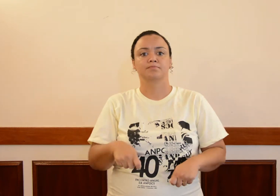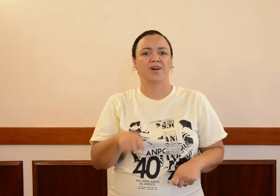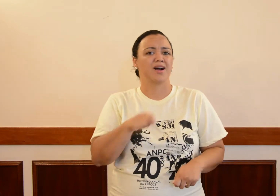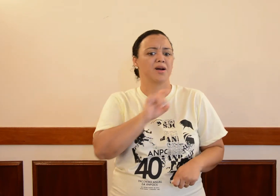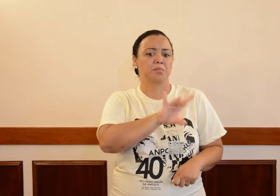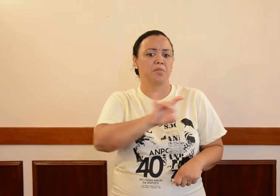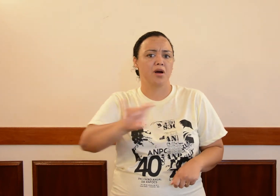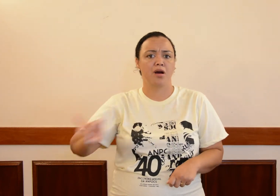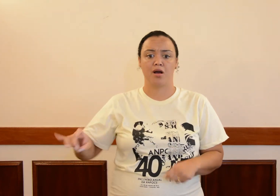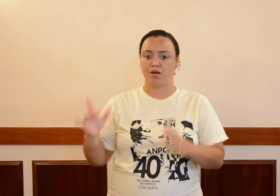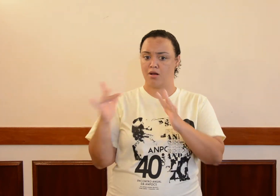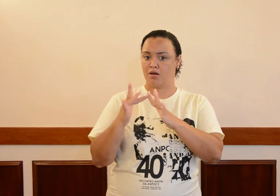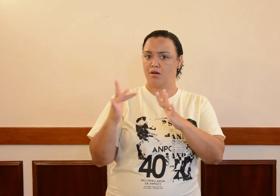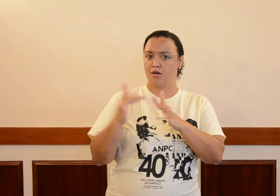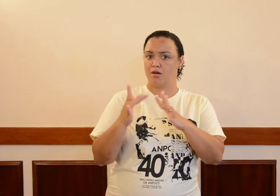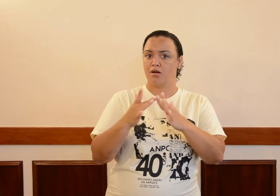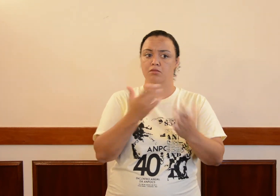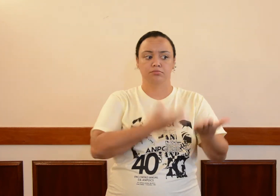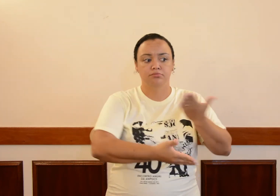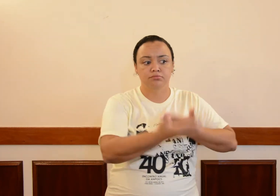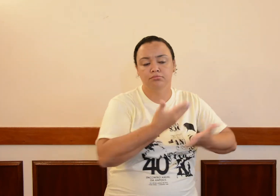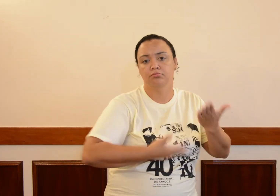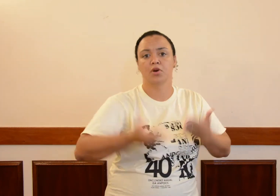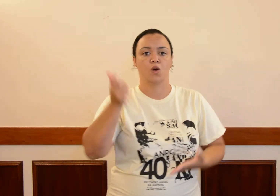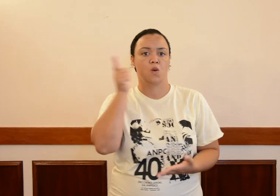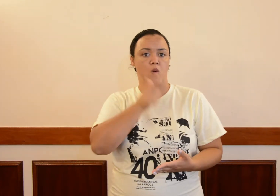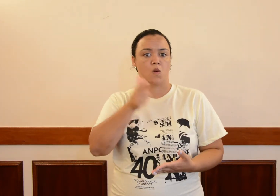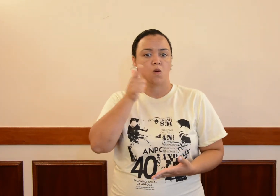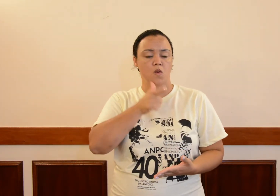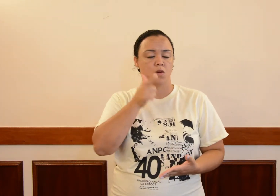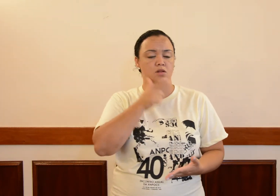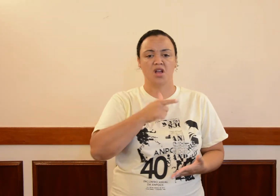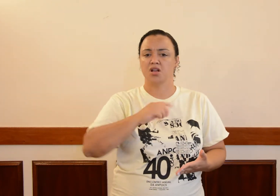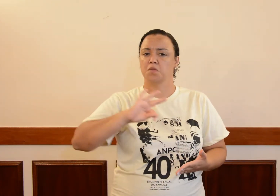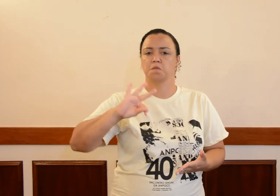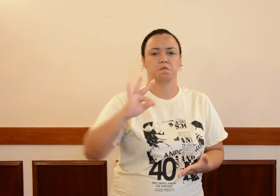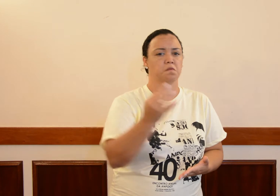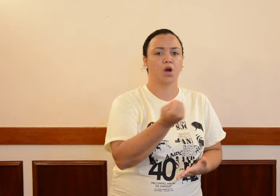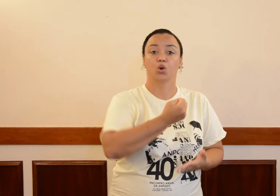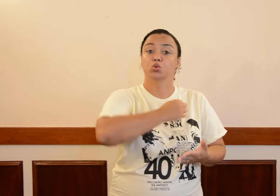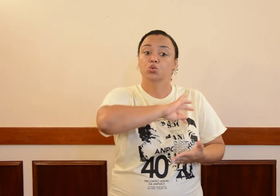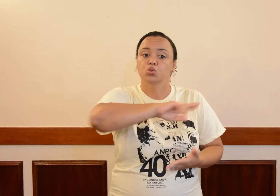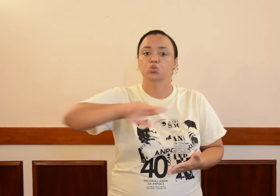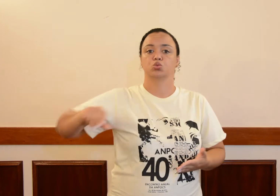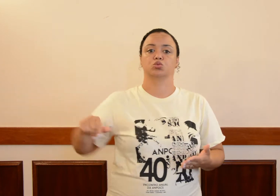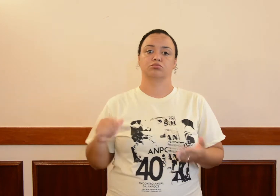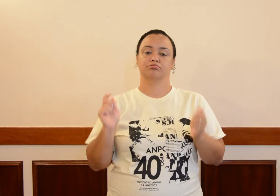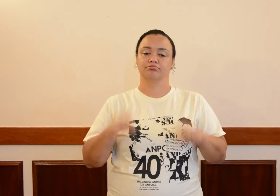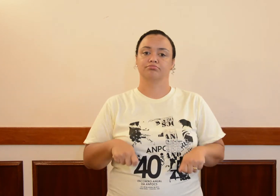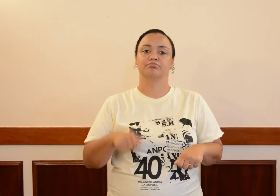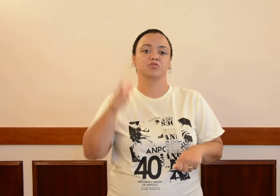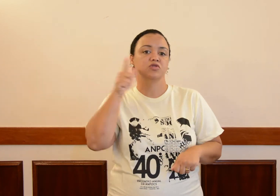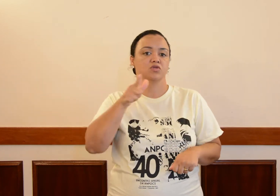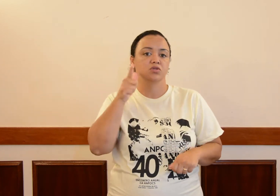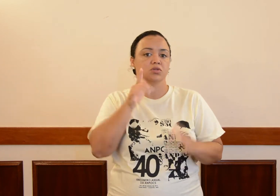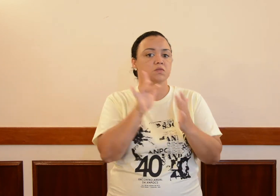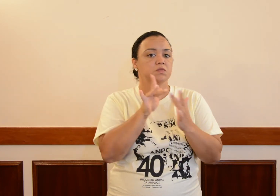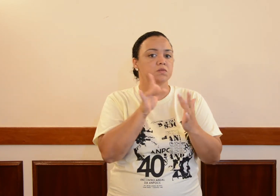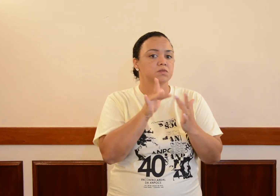nossas relações com linguagens públicas, práticas, técnicas e artefatos, e também com a relação que estabelecemos com nós